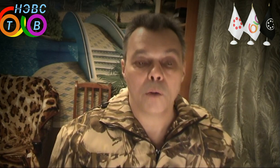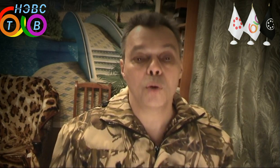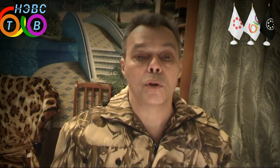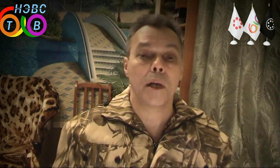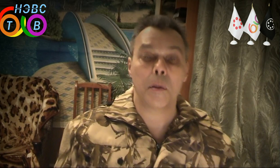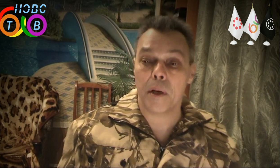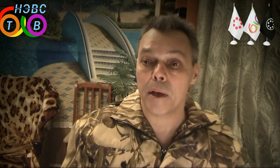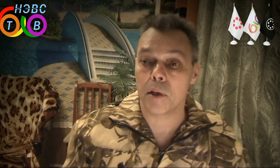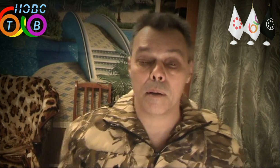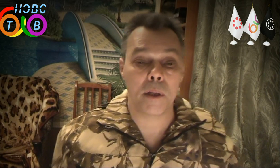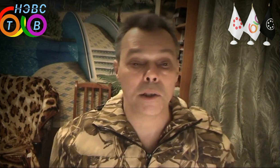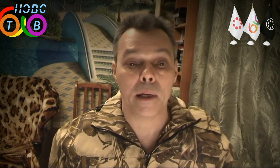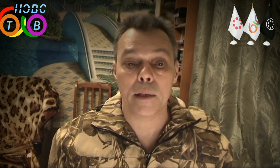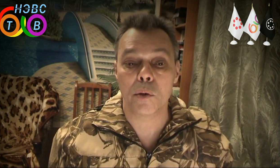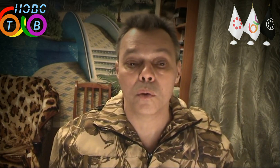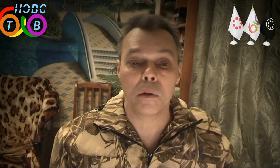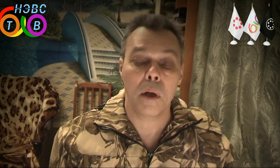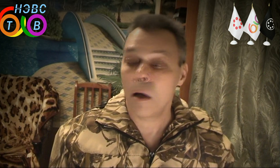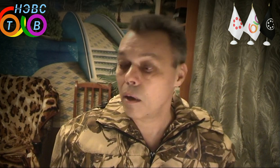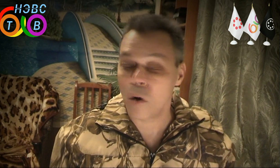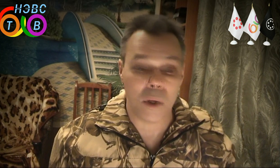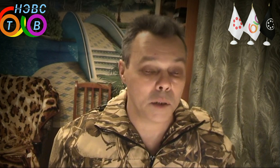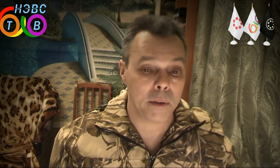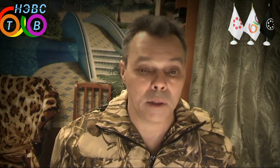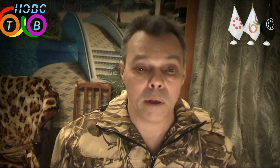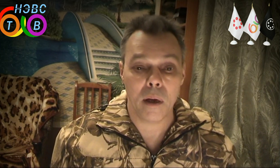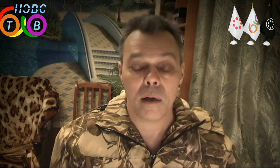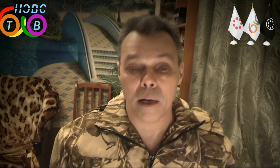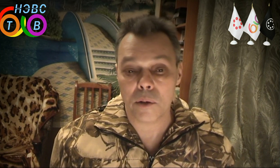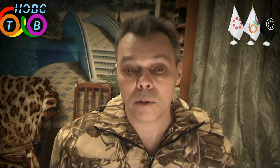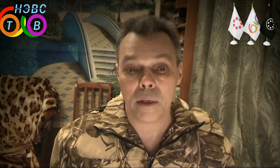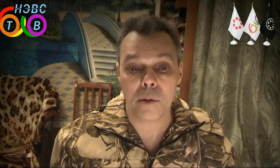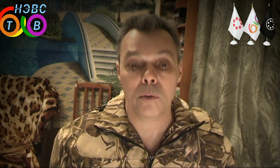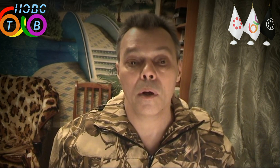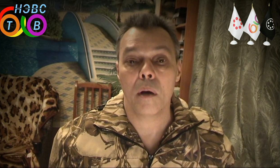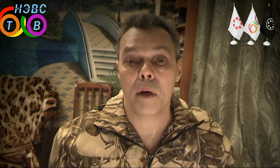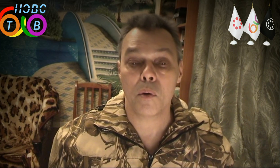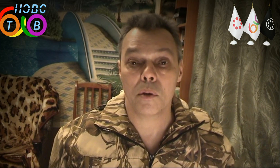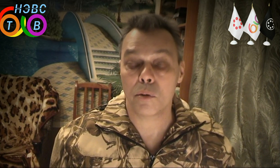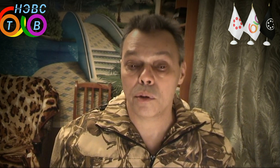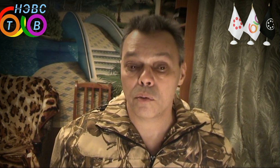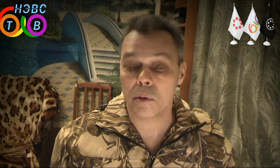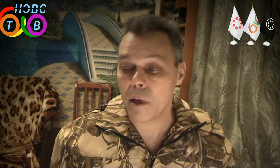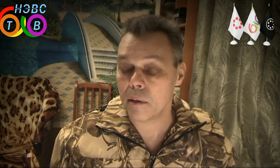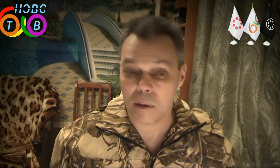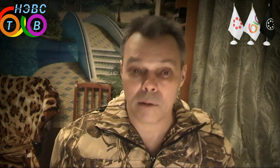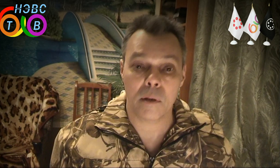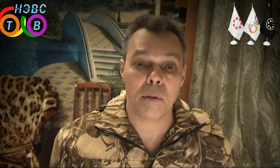Ну что ж, наша передача подошла к концу. Огромное спасибо Рацию Татарису, моему соученику, за интересные